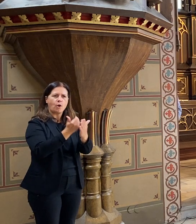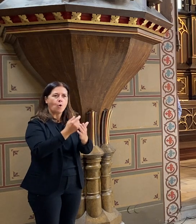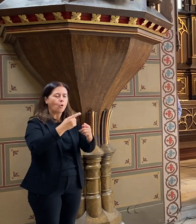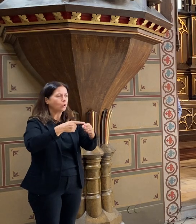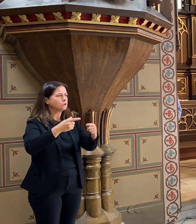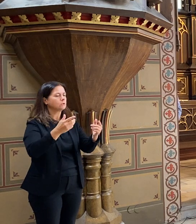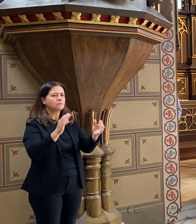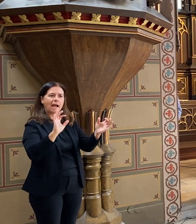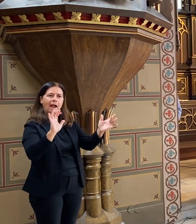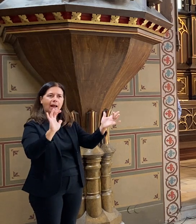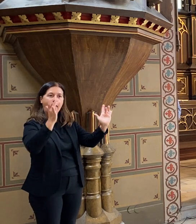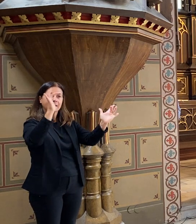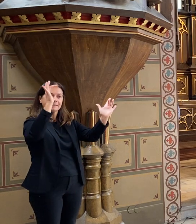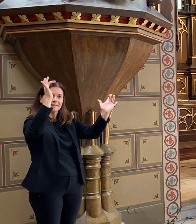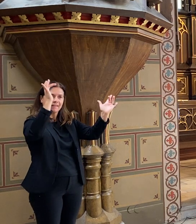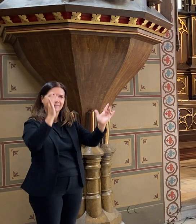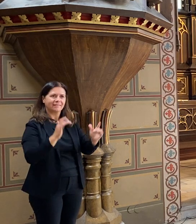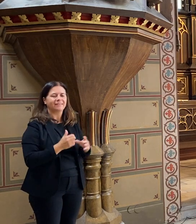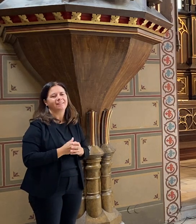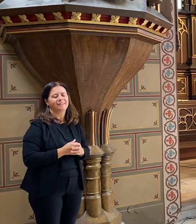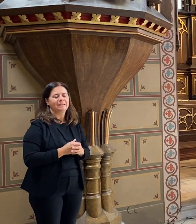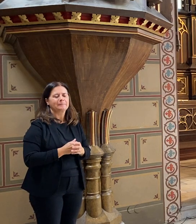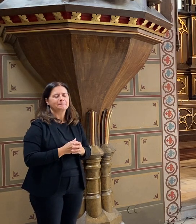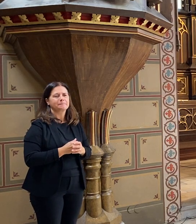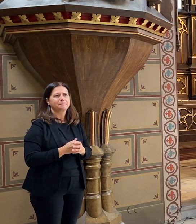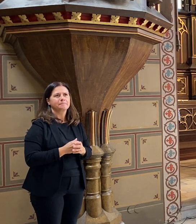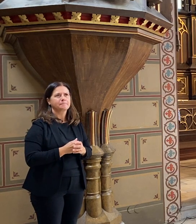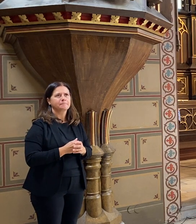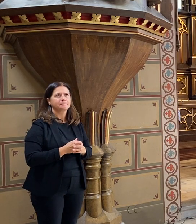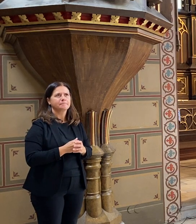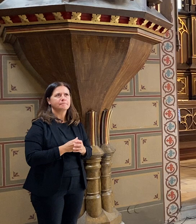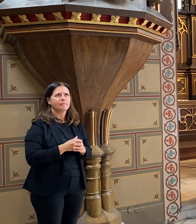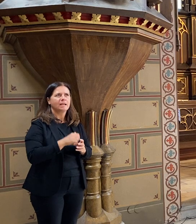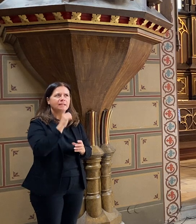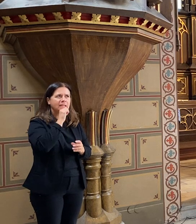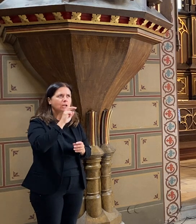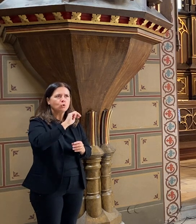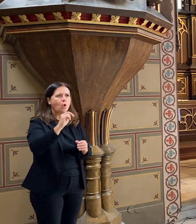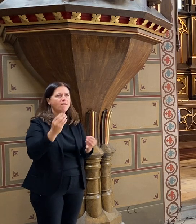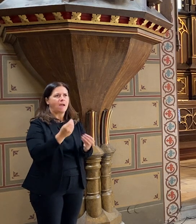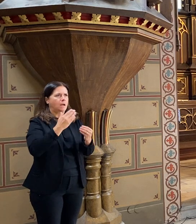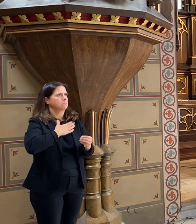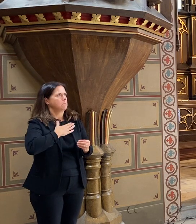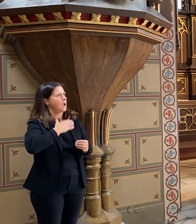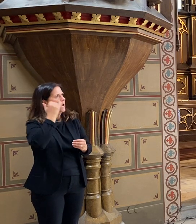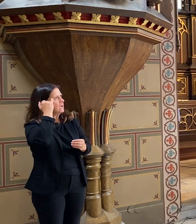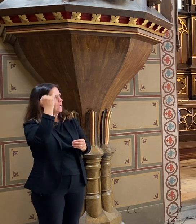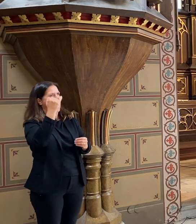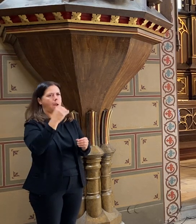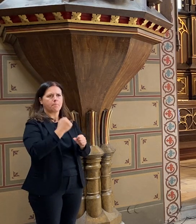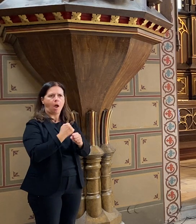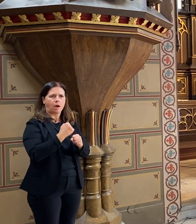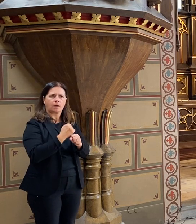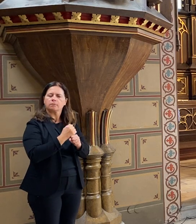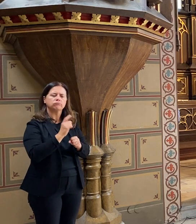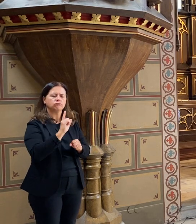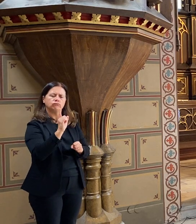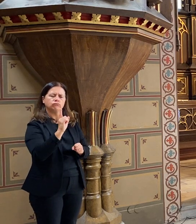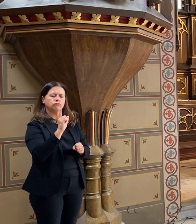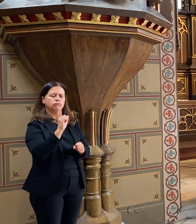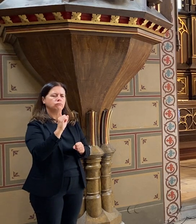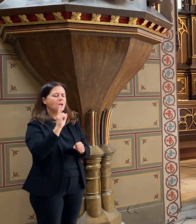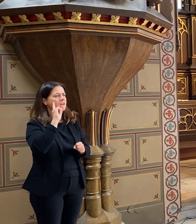zu bringen. Und wir tun das nicht, weil es unsere glorreiche Idee ist, das zu machen, sondern wir wissen